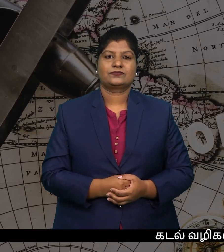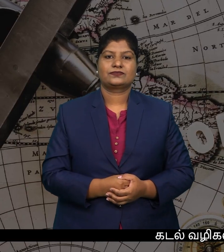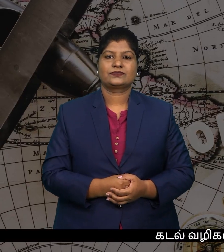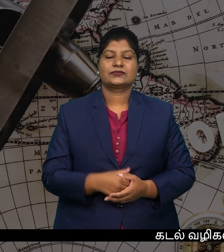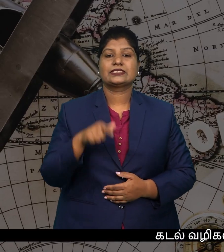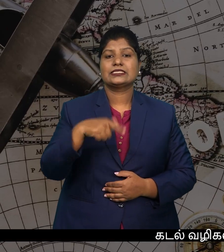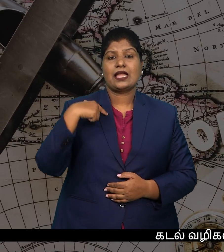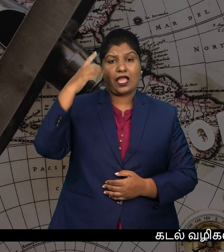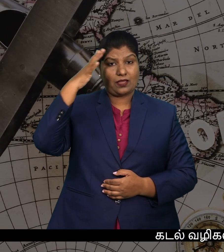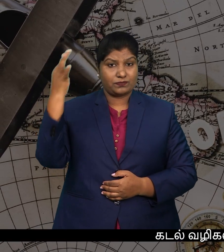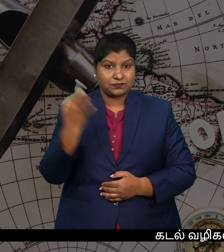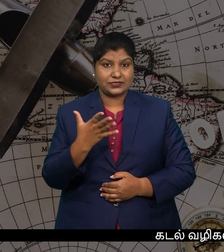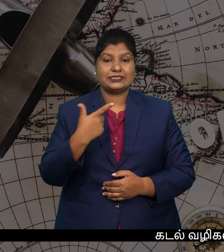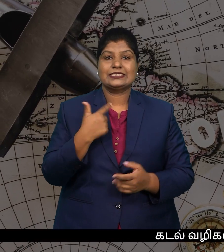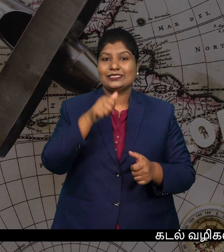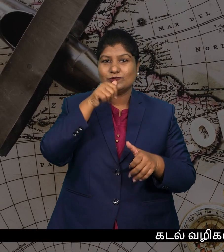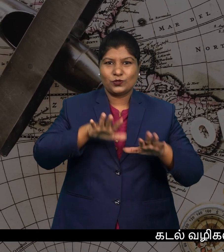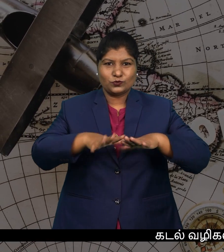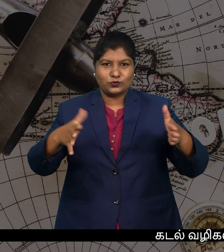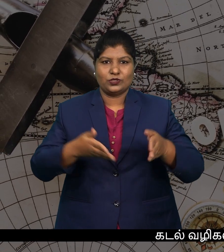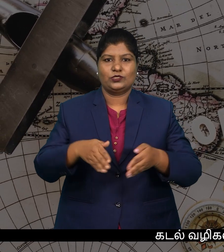கடல் வழிகளில் கண்டுபிடிப்பு.